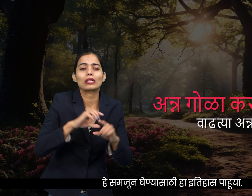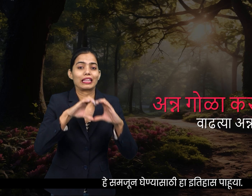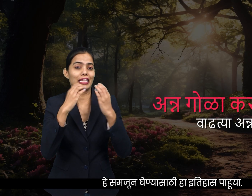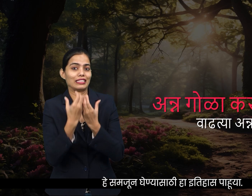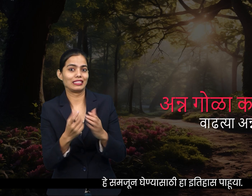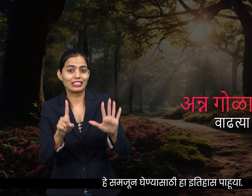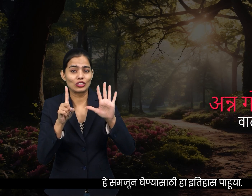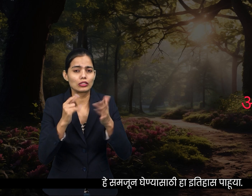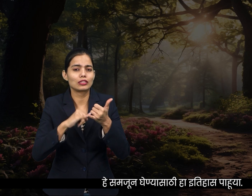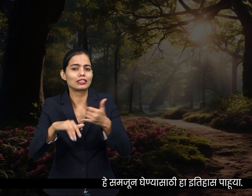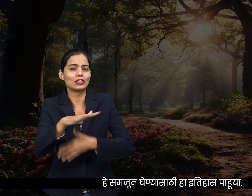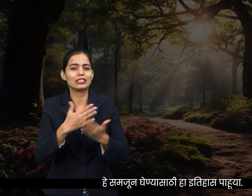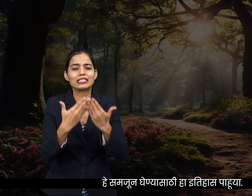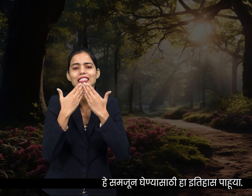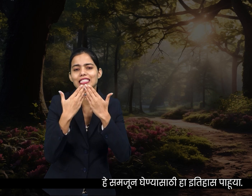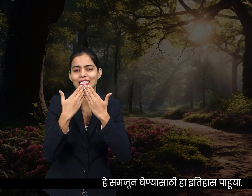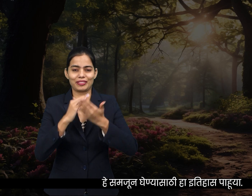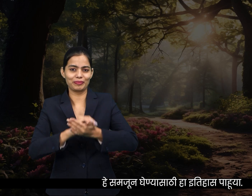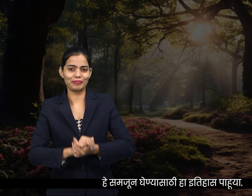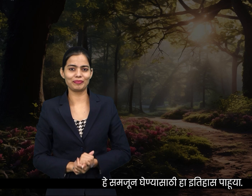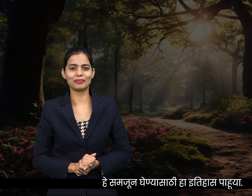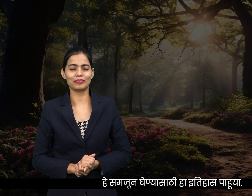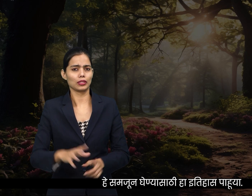हे समजून घेण्यासाठी हा इतिहास पाहूया.